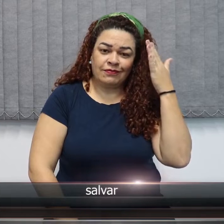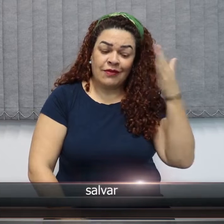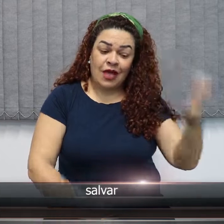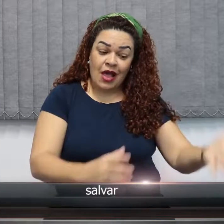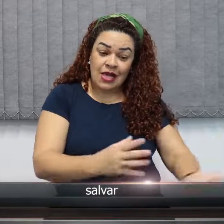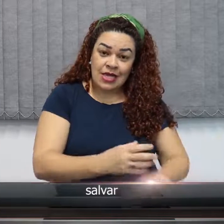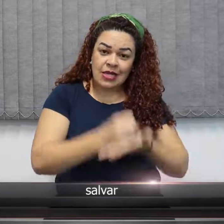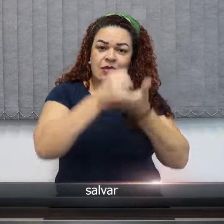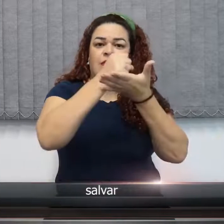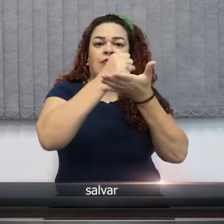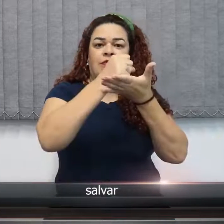salvar,